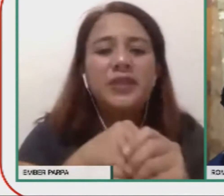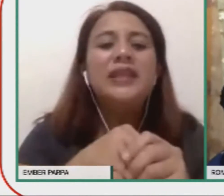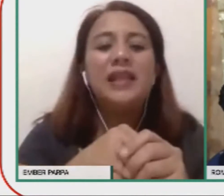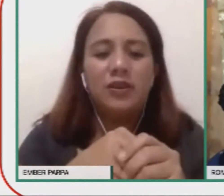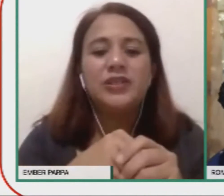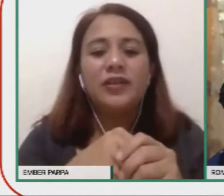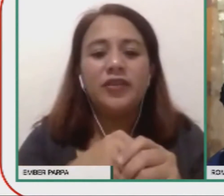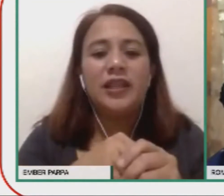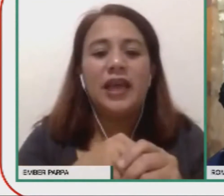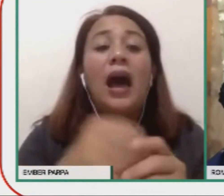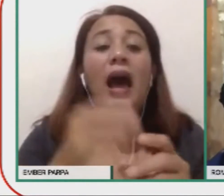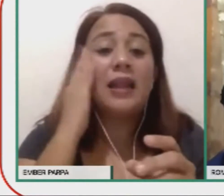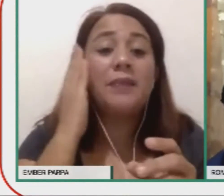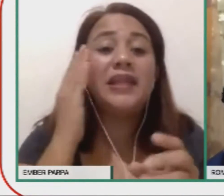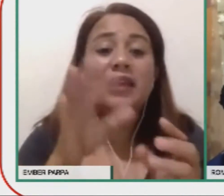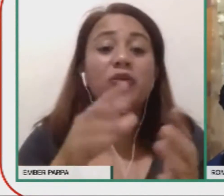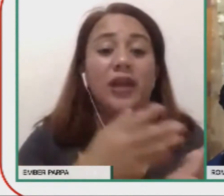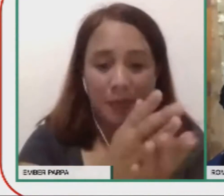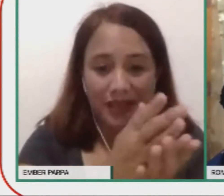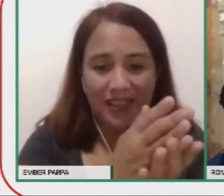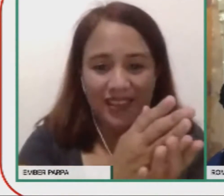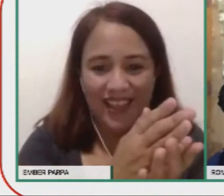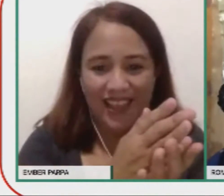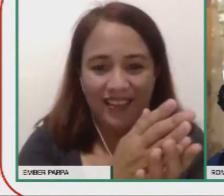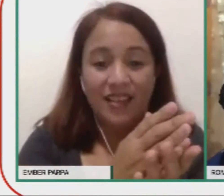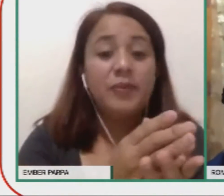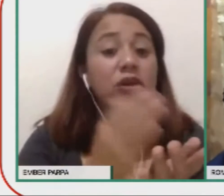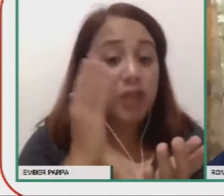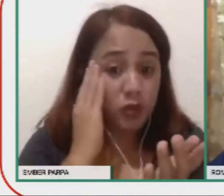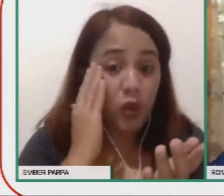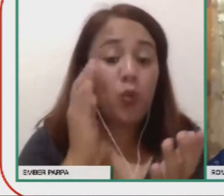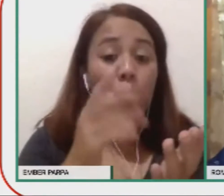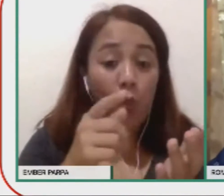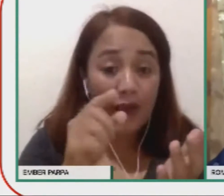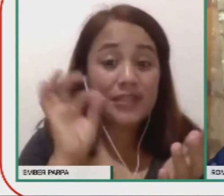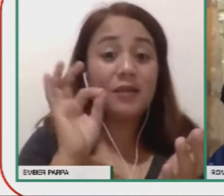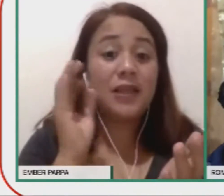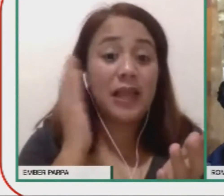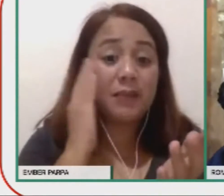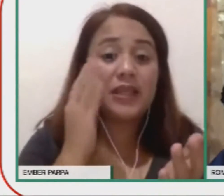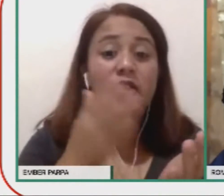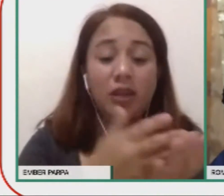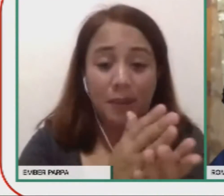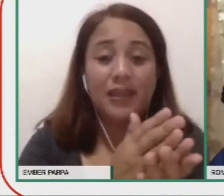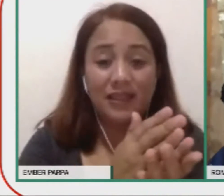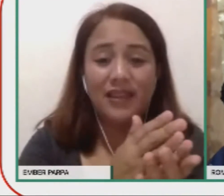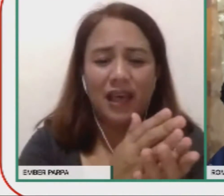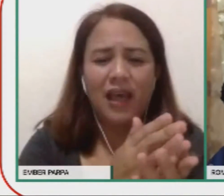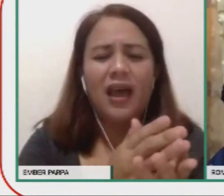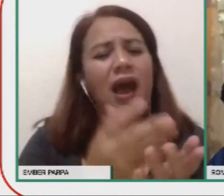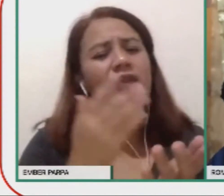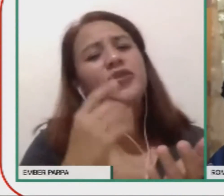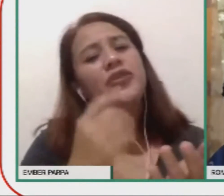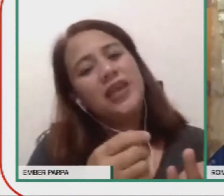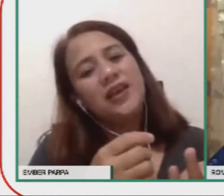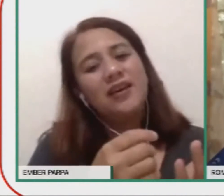din nila yung self nila. Alamin nila yung karapatan nila. Because I know, once na malaman nila yung karapatan nila, I don't think